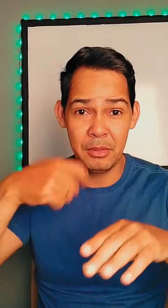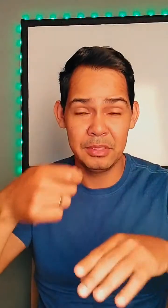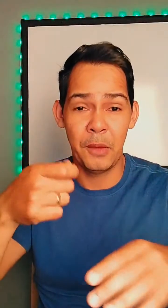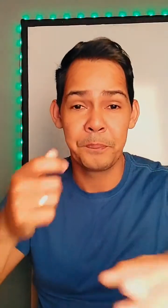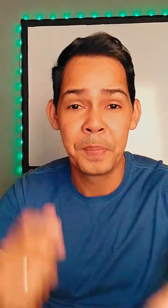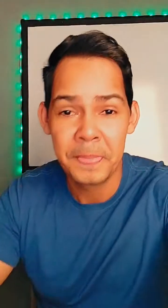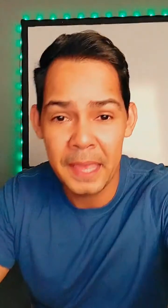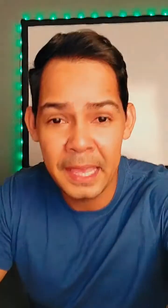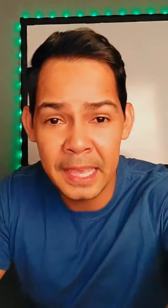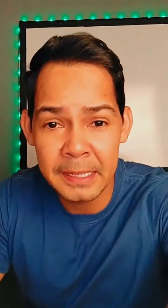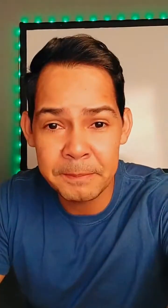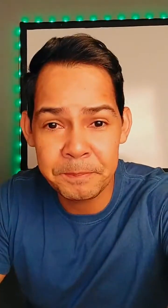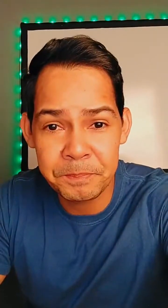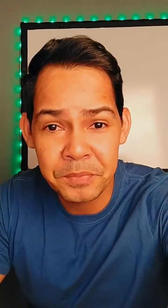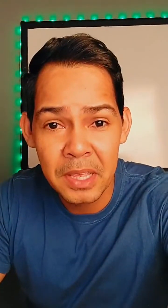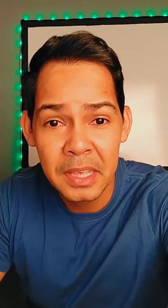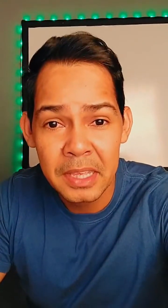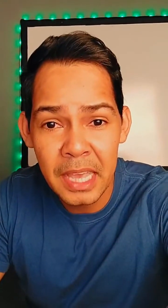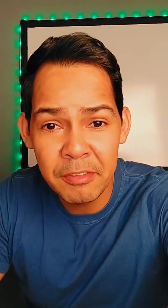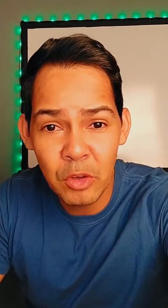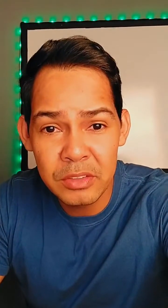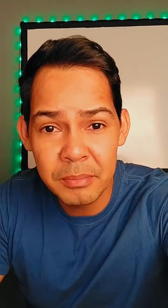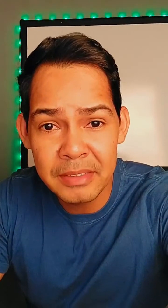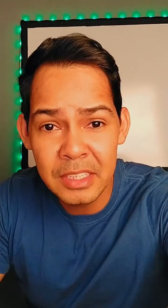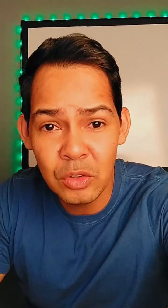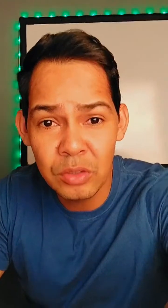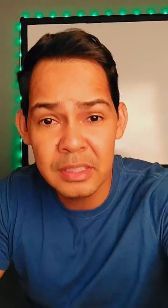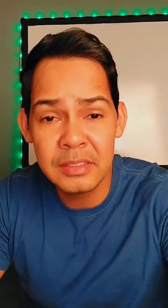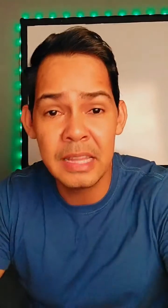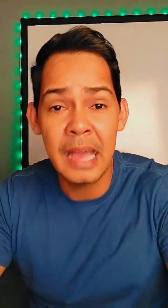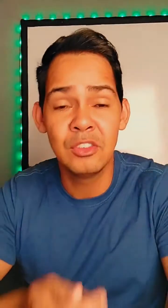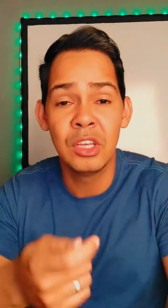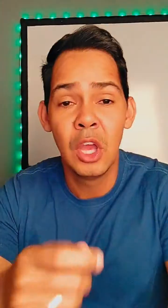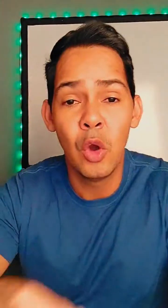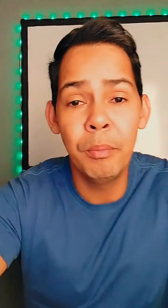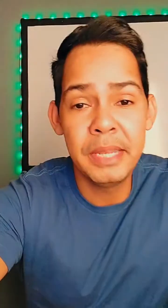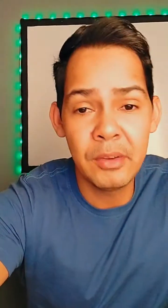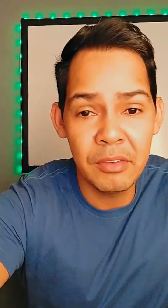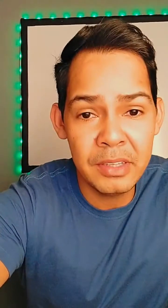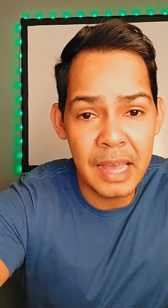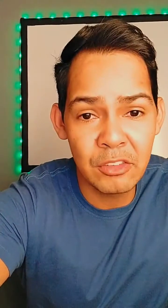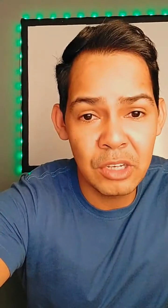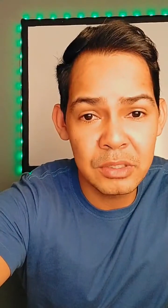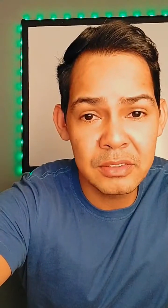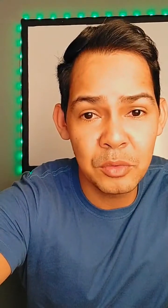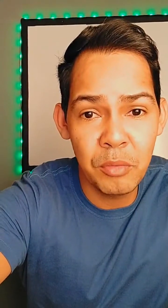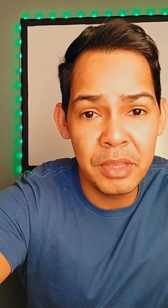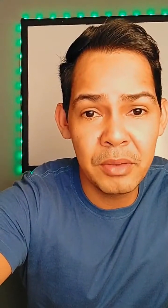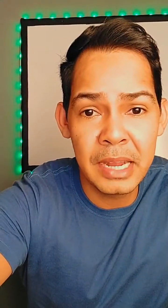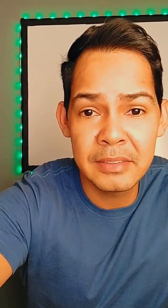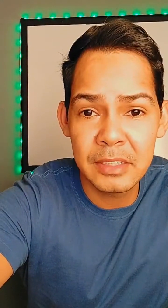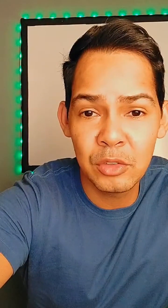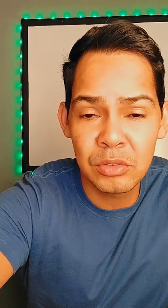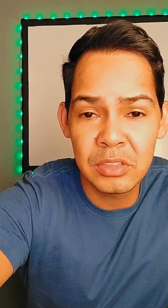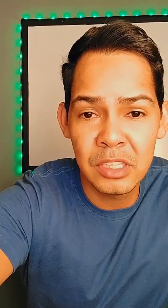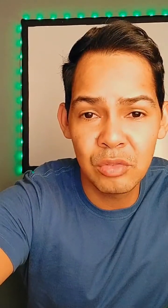sinal. E aí falou assim, mas nem todos na cidade obrigam. É verdade, já aconteceu comigo, graças a Deus consegui